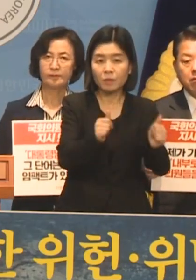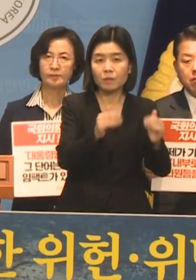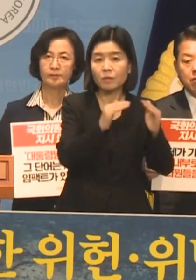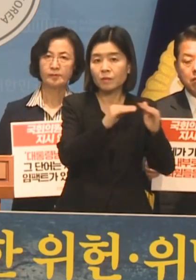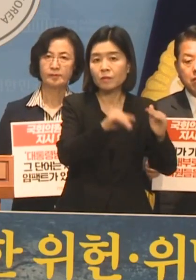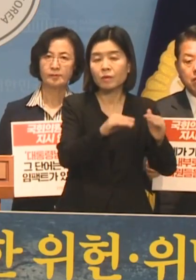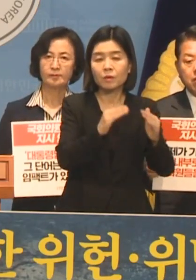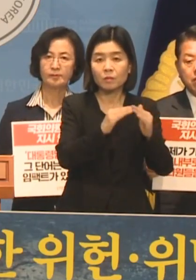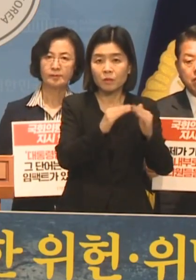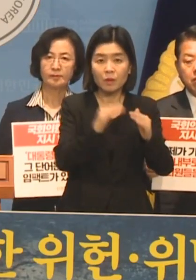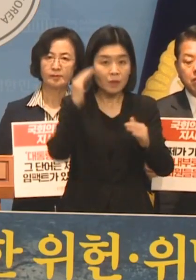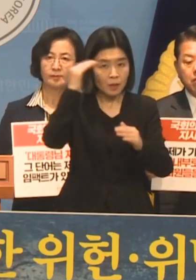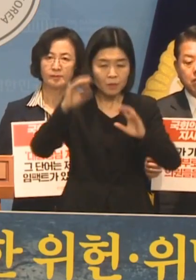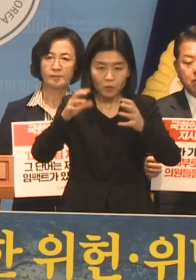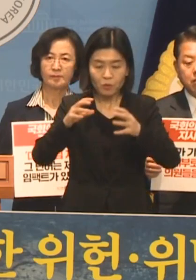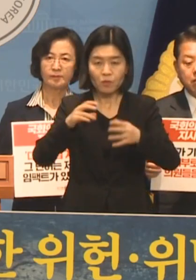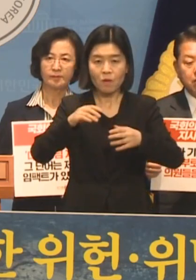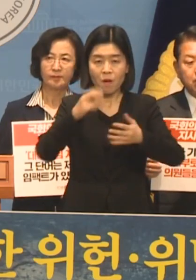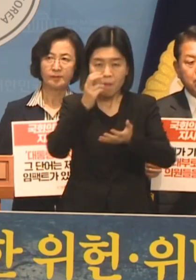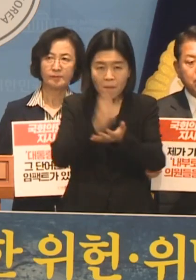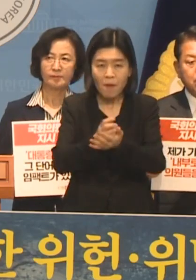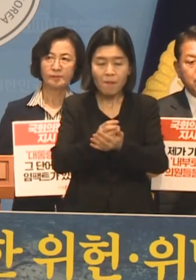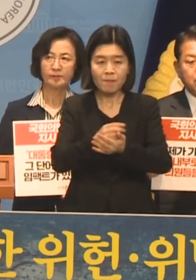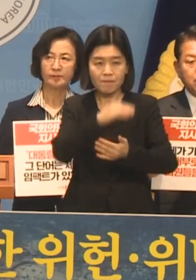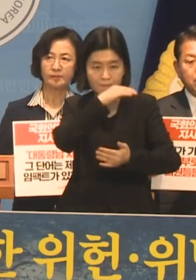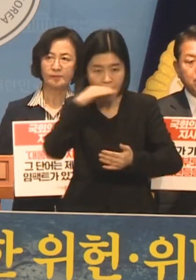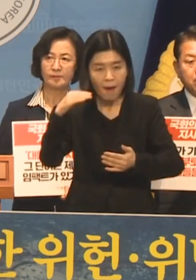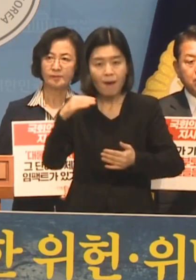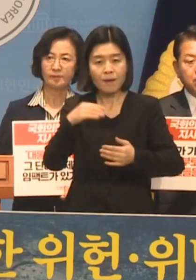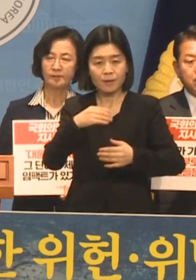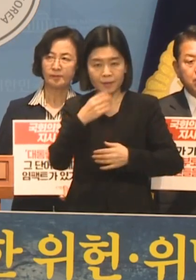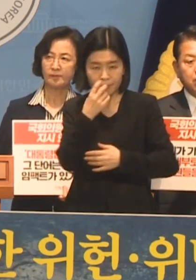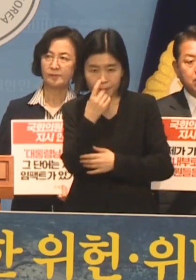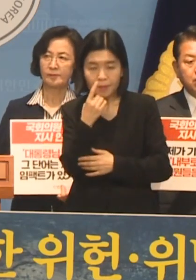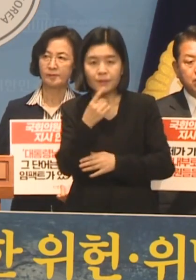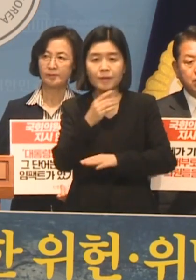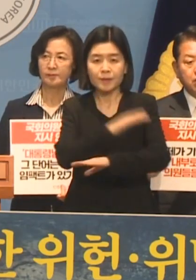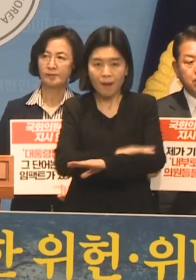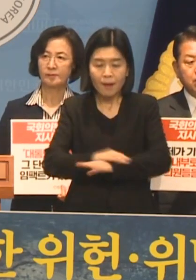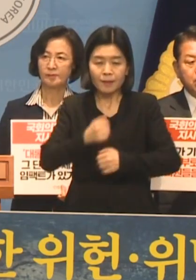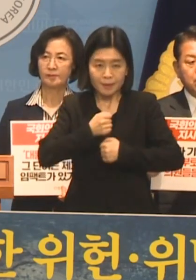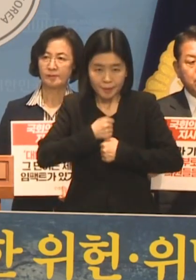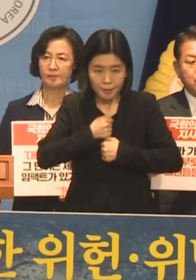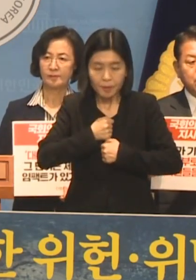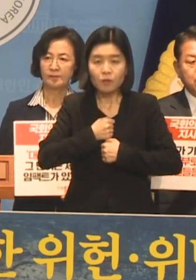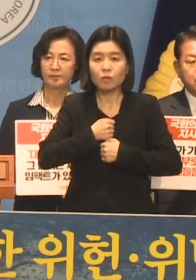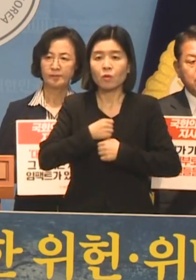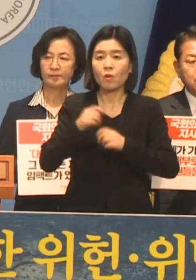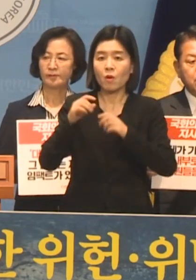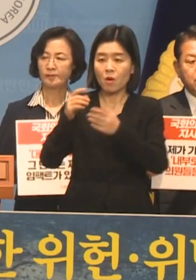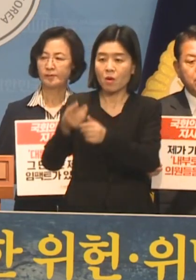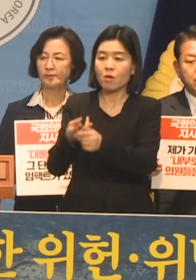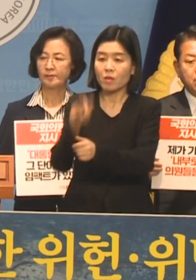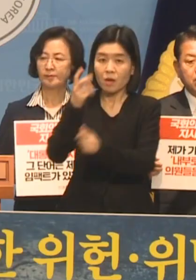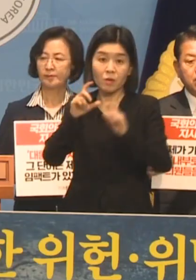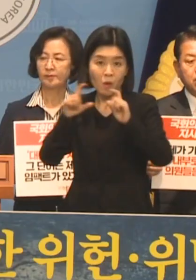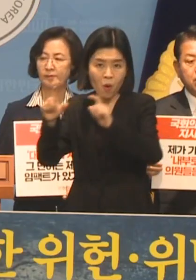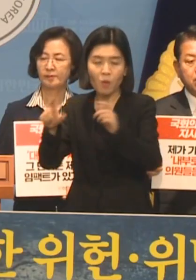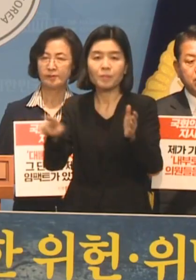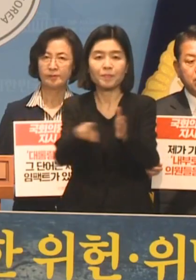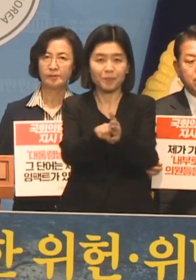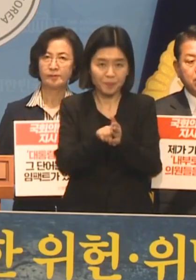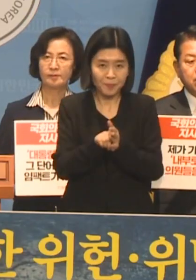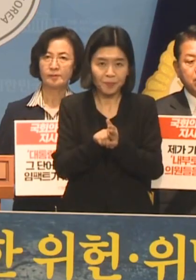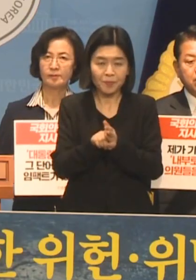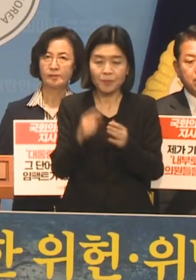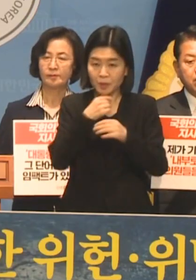대한민국 헌정질서 수호의 최후의 보루로서 합당한 선고를 내려주실 것이라고 믿습니다. 더불어민주당 소속